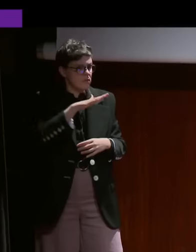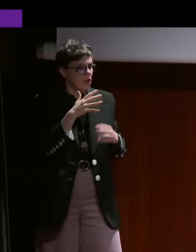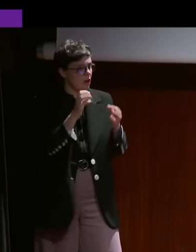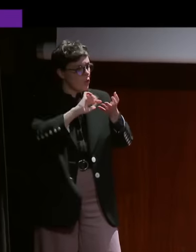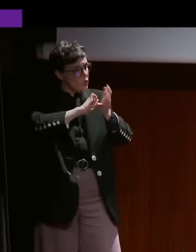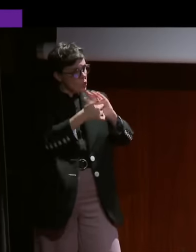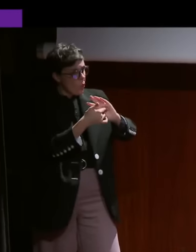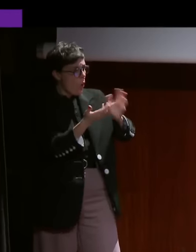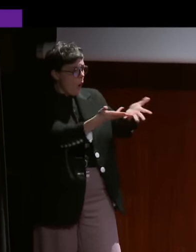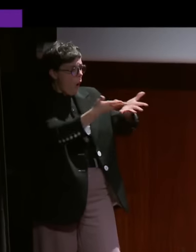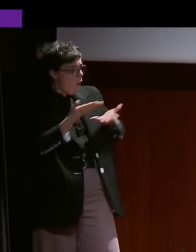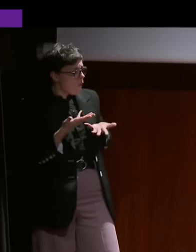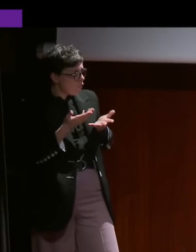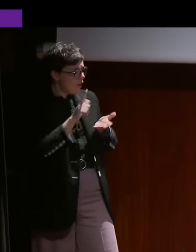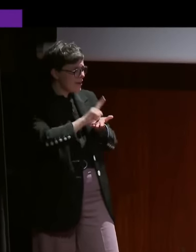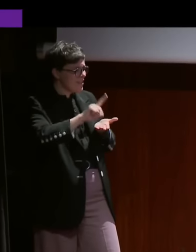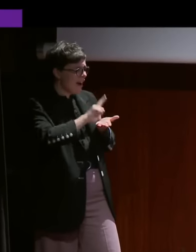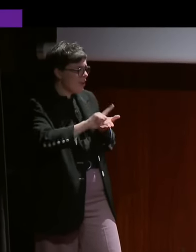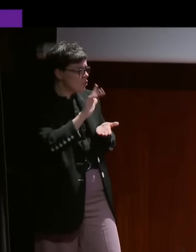alors, aujourd'hui,